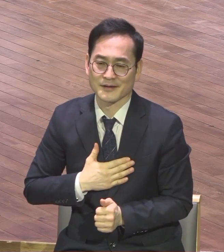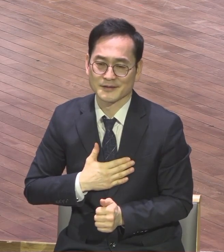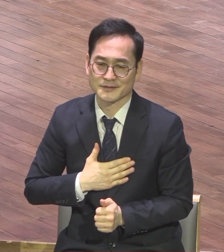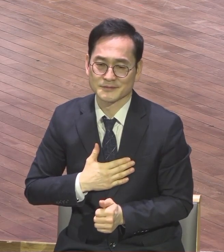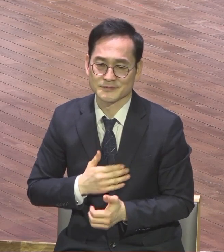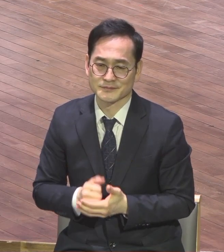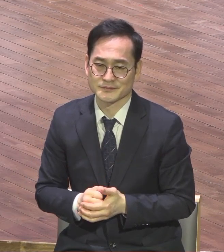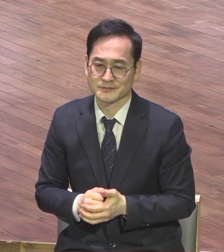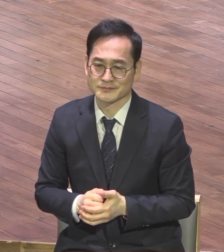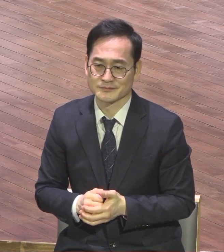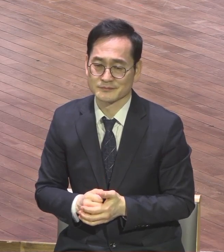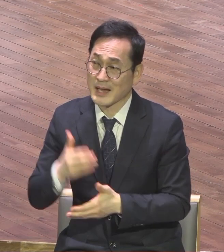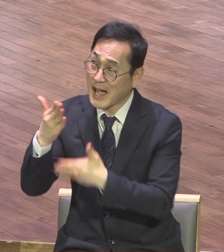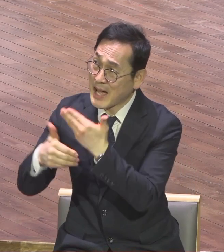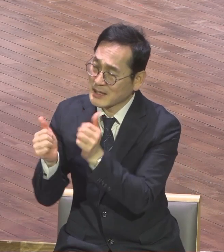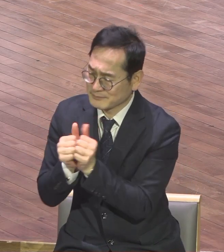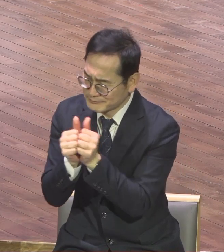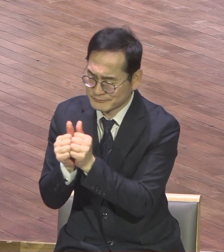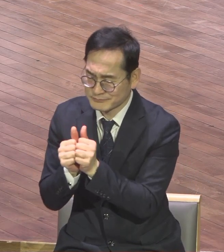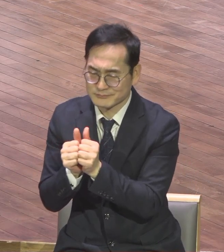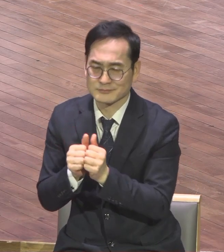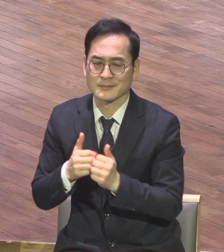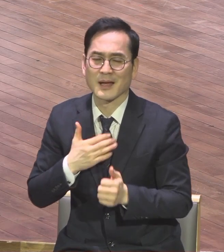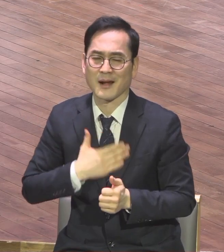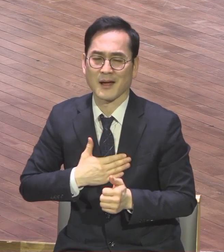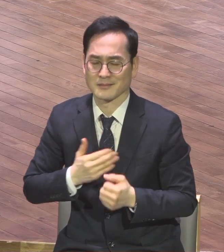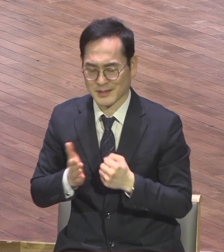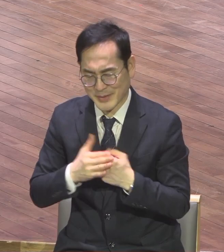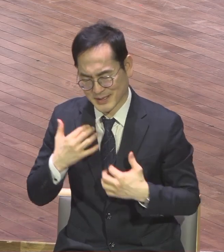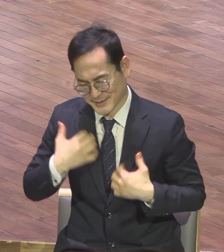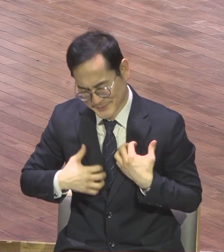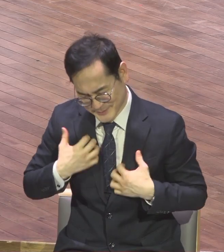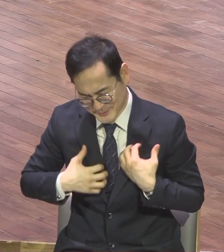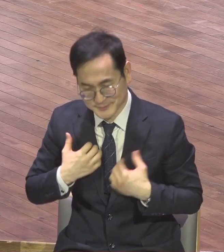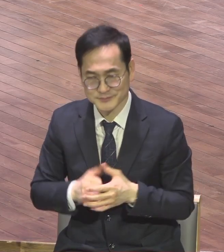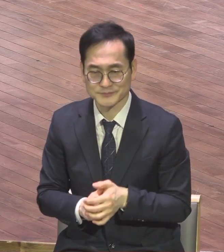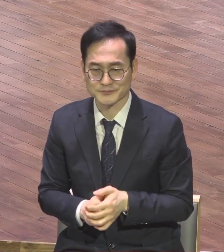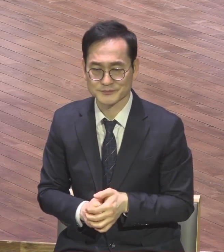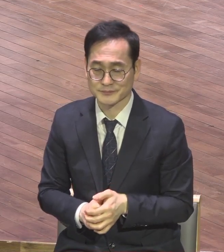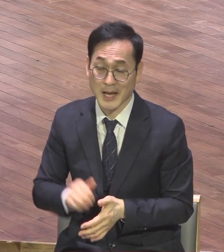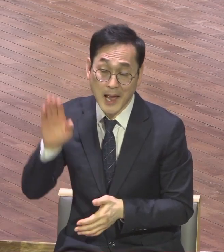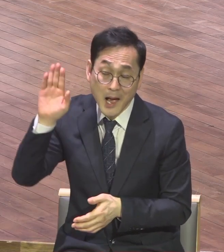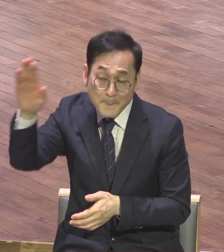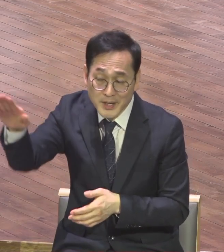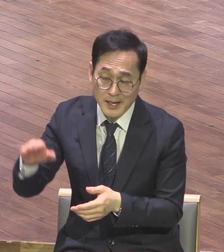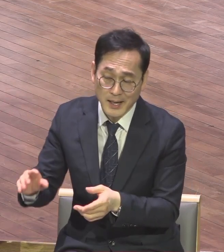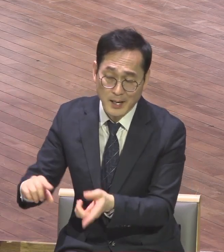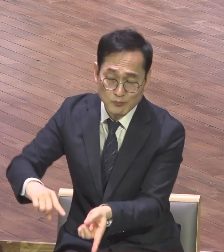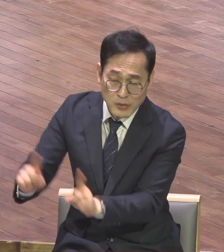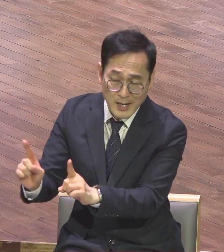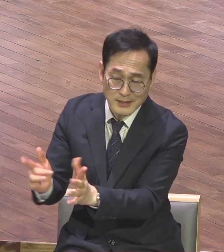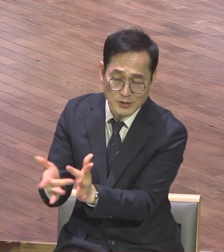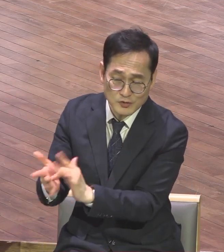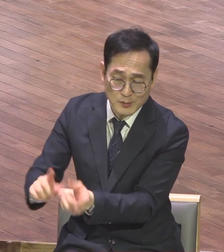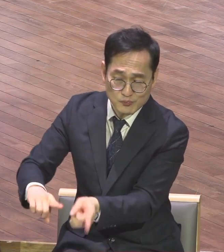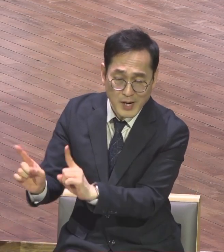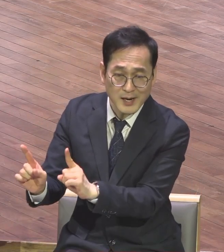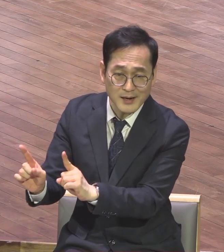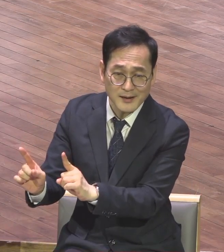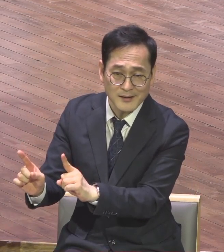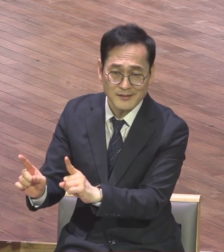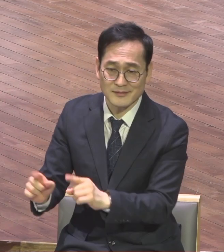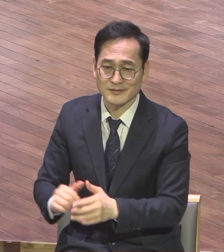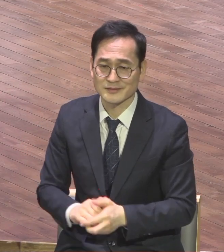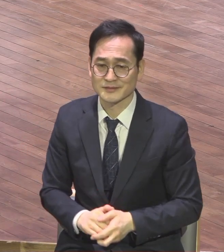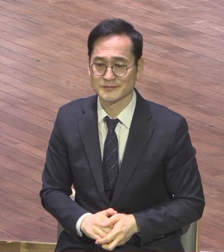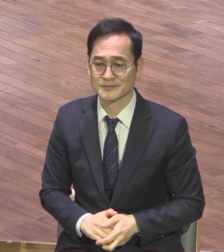혀는 즐거워하였다라고 밝히고 있습니다. 주께서 부활신앙의 생명의 길을 우리에게 보여줬기 때문에